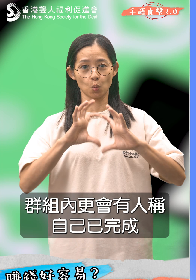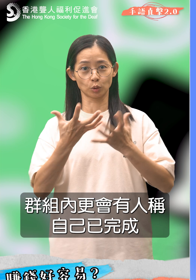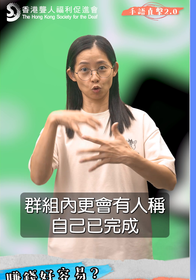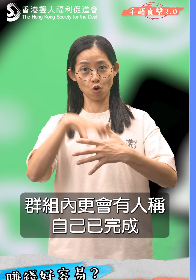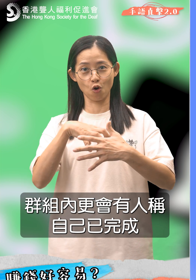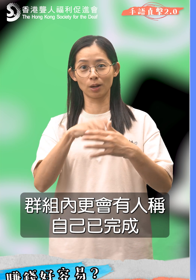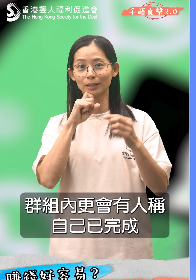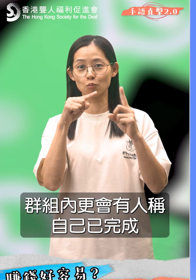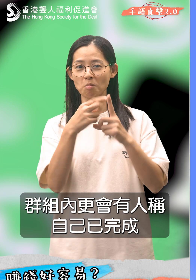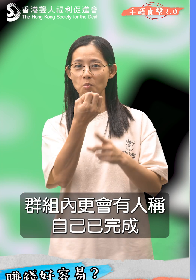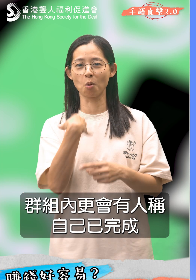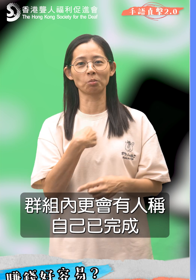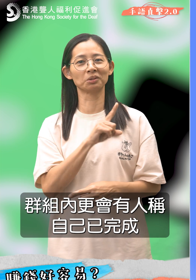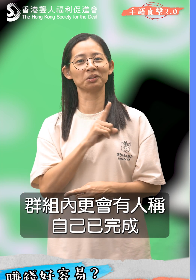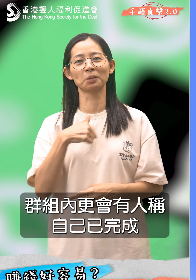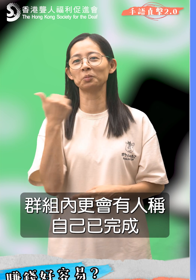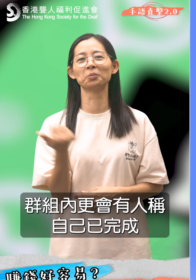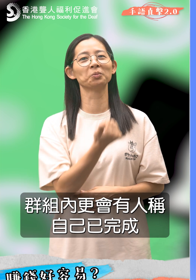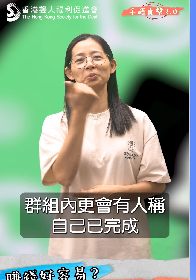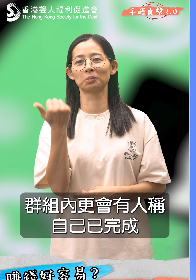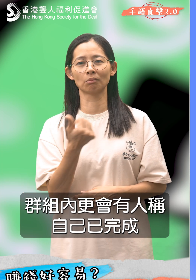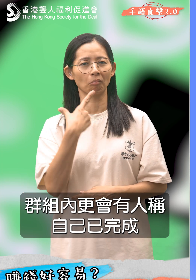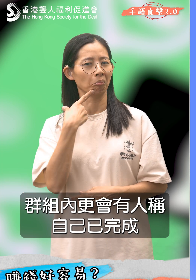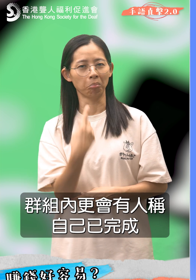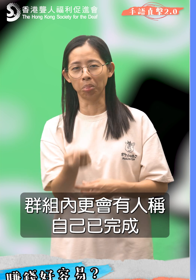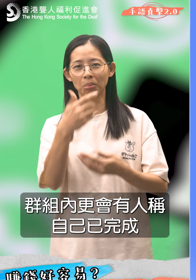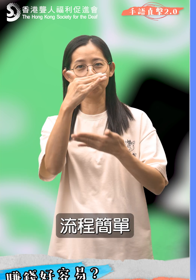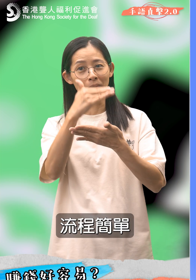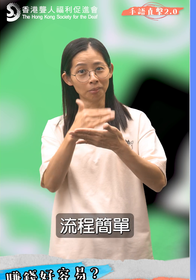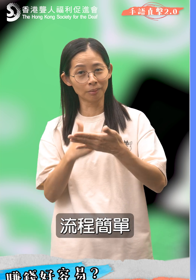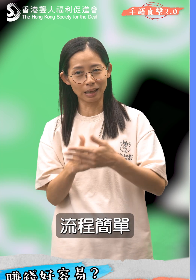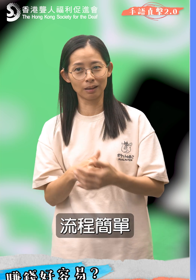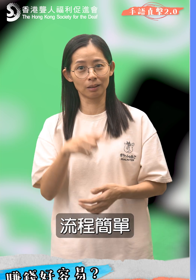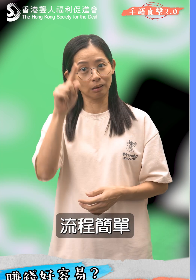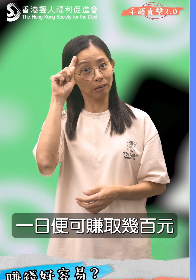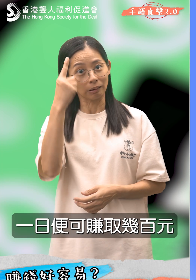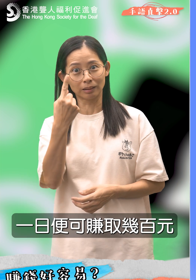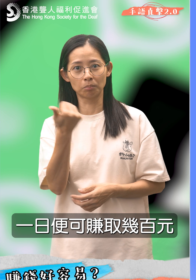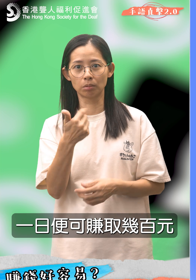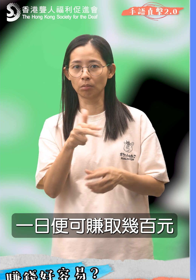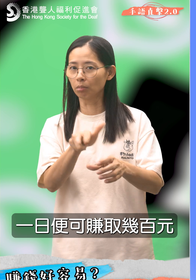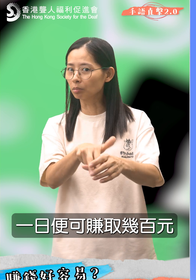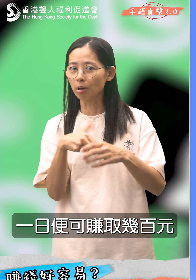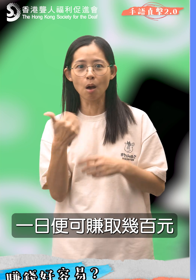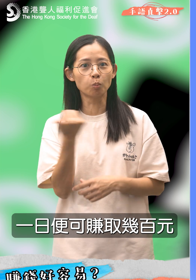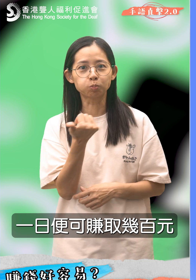群組內更加會有人聲稱自己已經完成，流程簡單，一日就可以賺取幾百蚊，